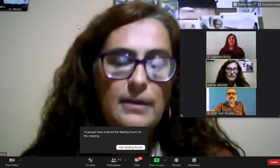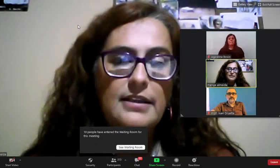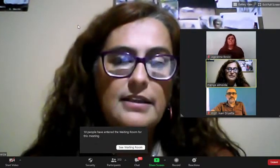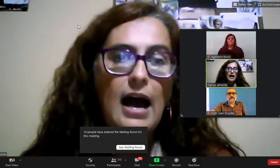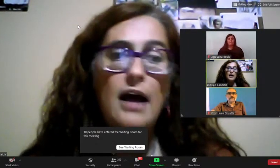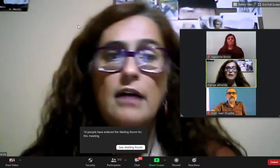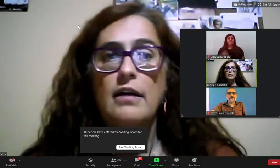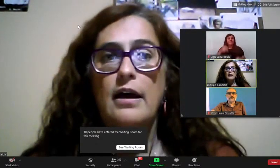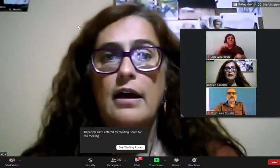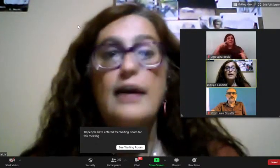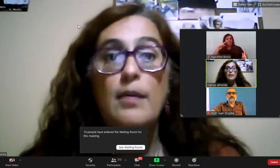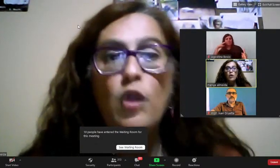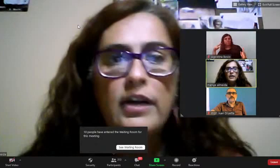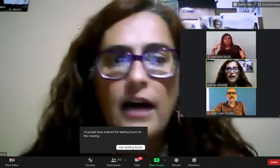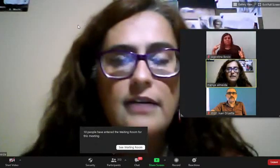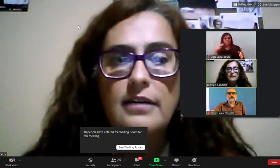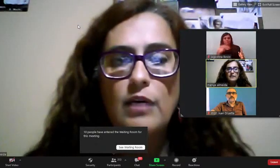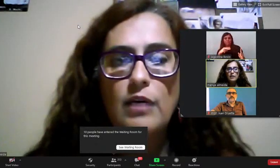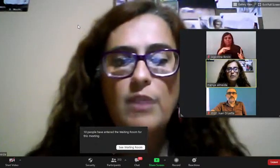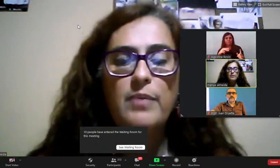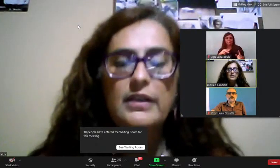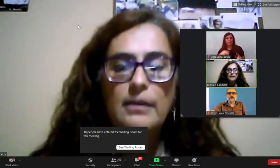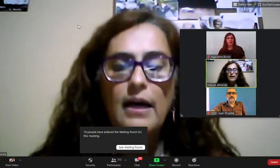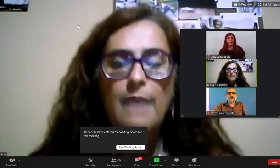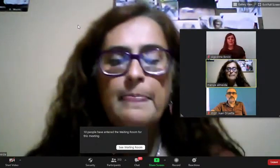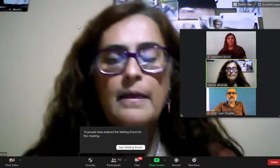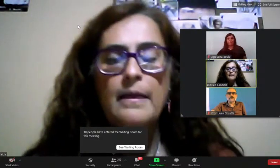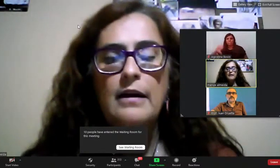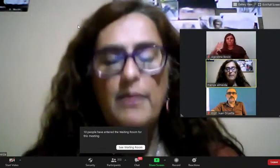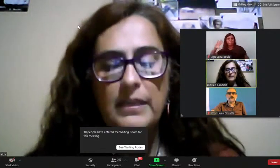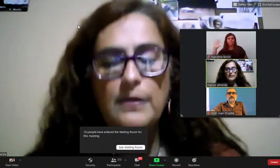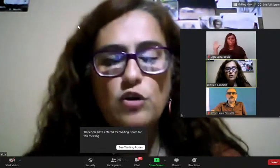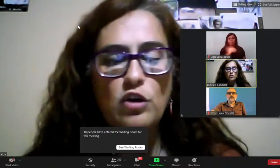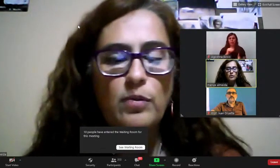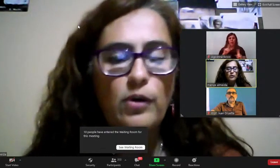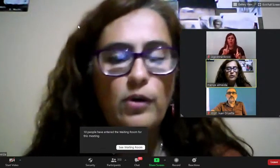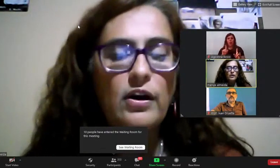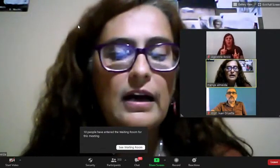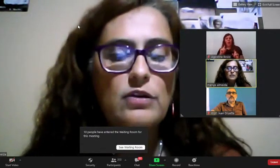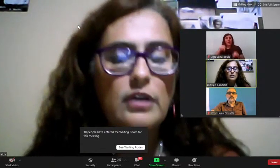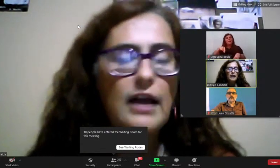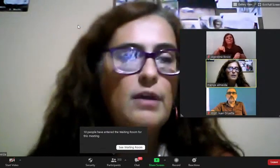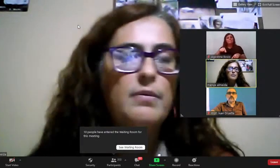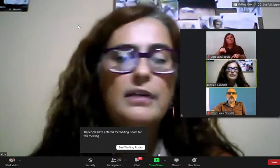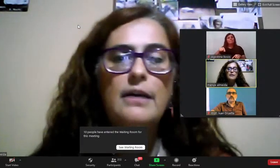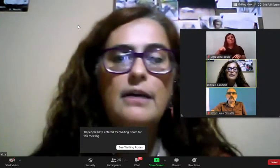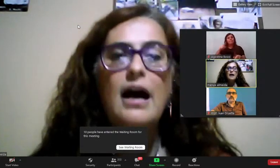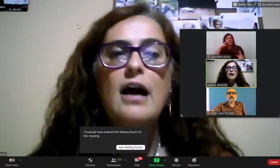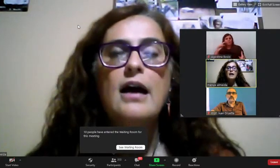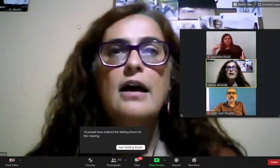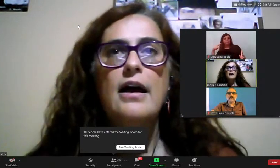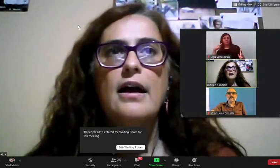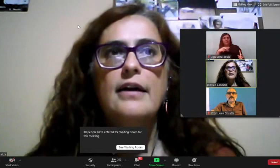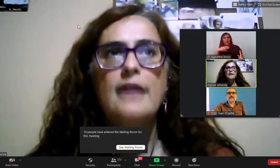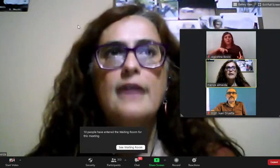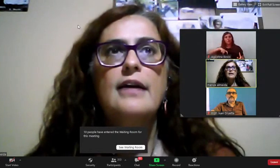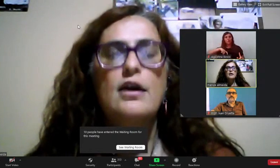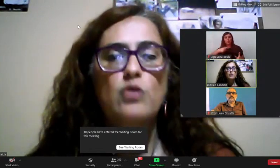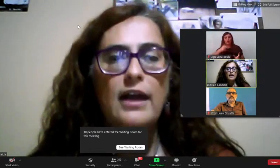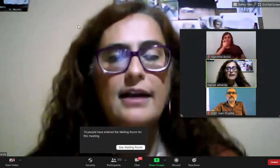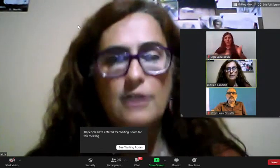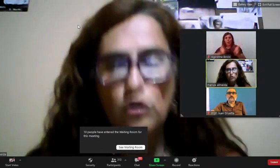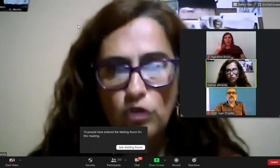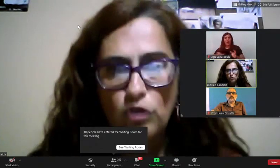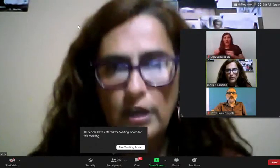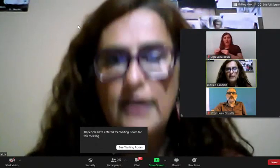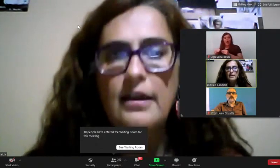perspectiva sea hegemónica, es decir, es una perspectiva, la perspectiva socioantropológica de la sordera es una perspectiva que hay que ayudar